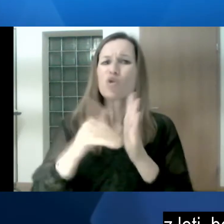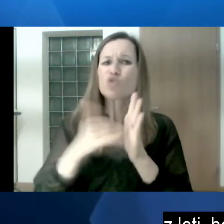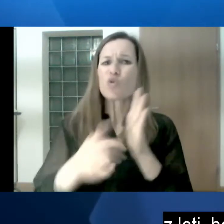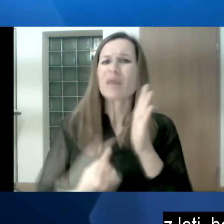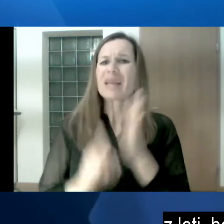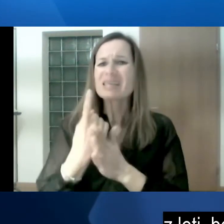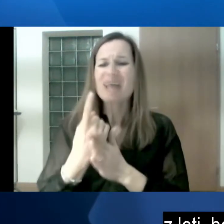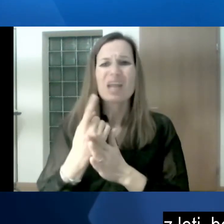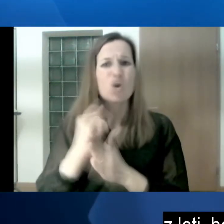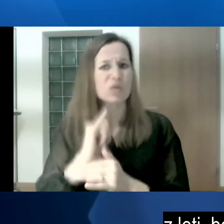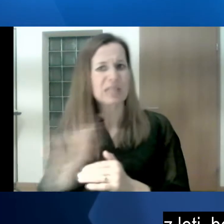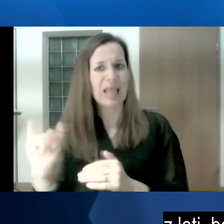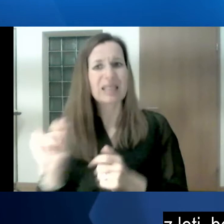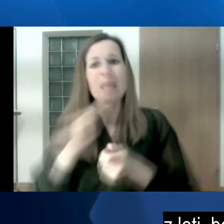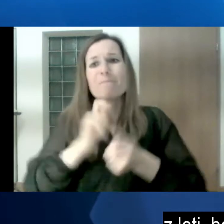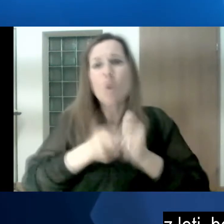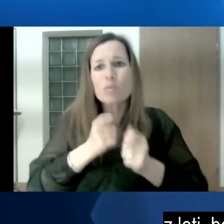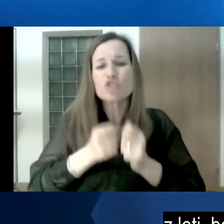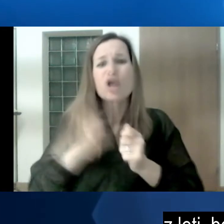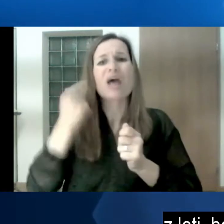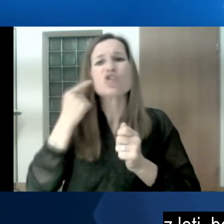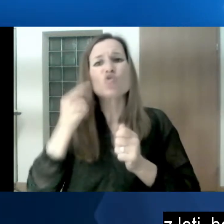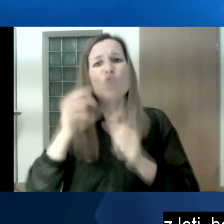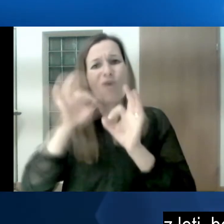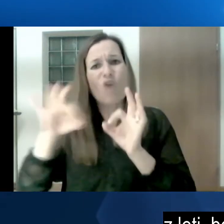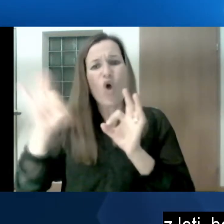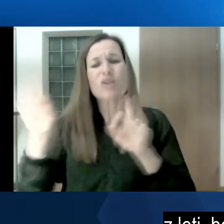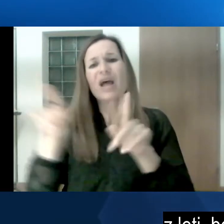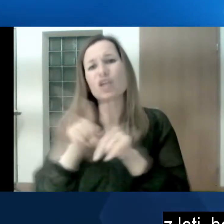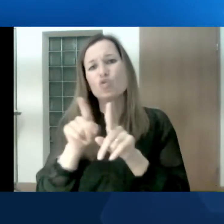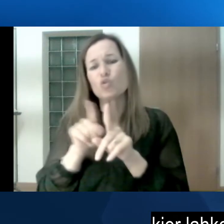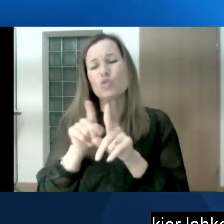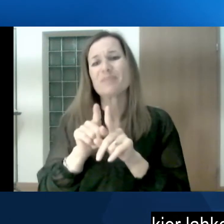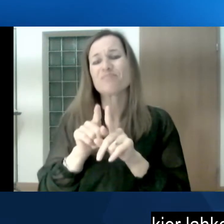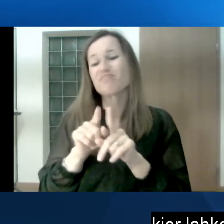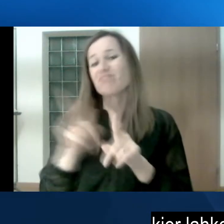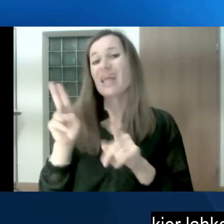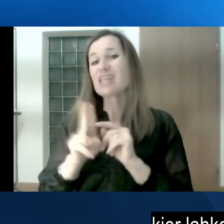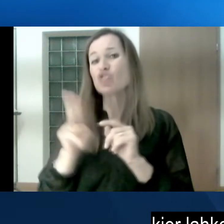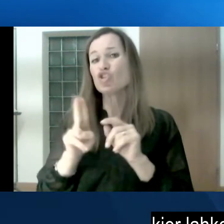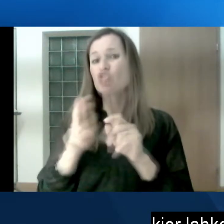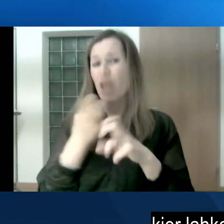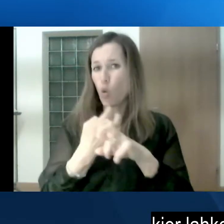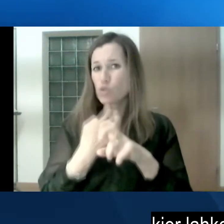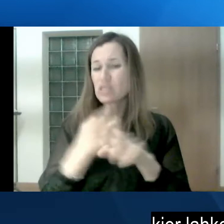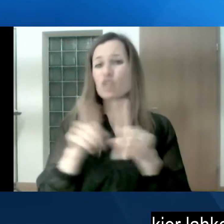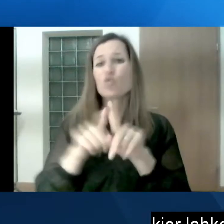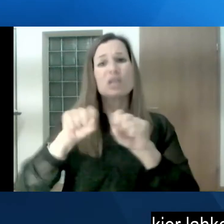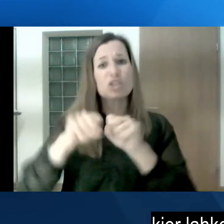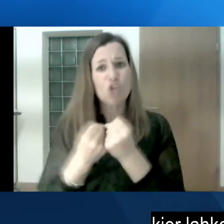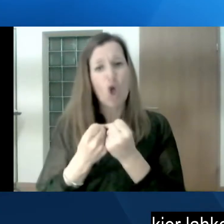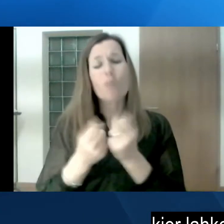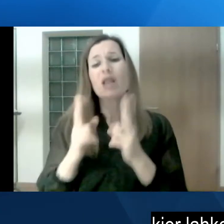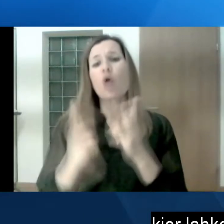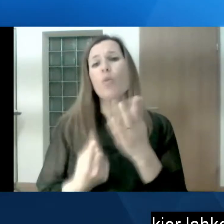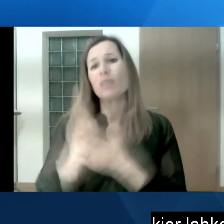bobniča, sluhovoda, žal tudi senčnične kosti, zlomi, kjer lahko pride tudi do trajne